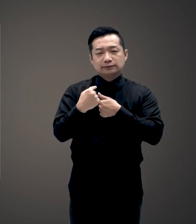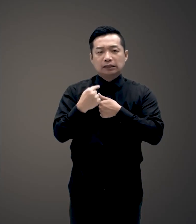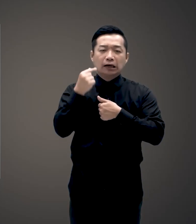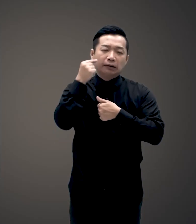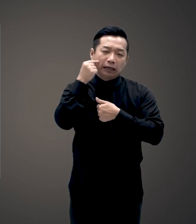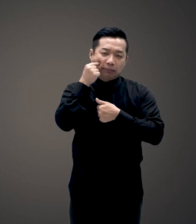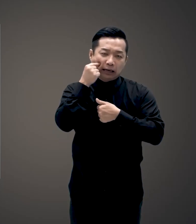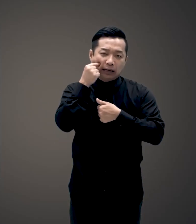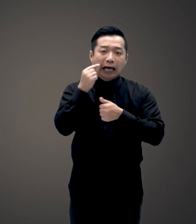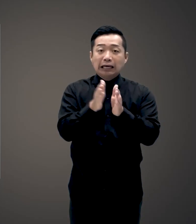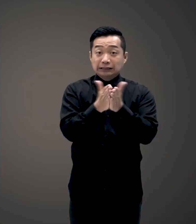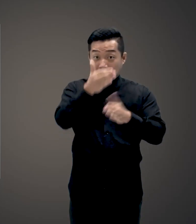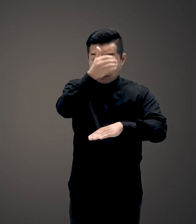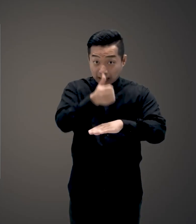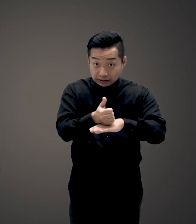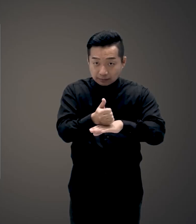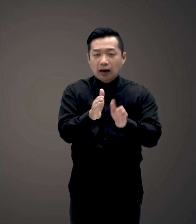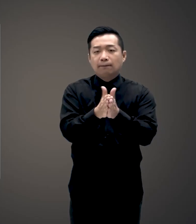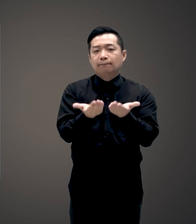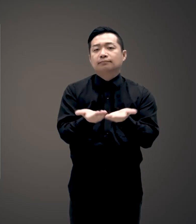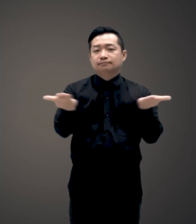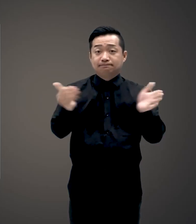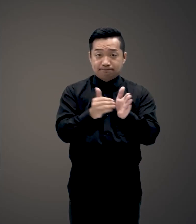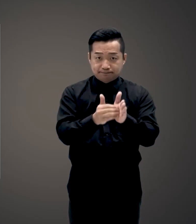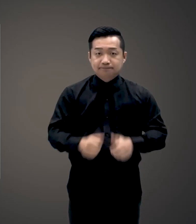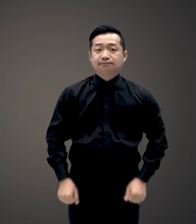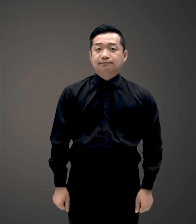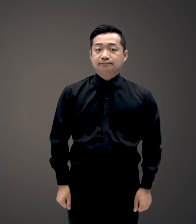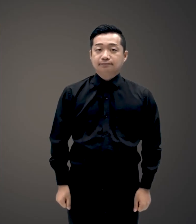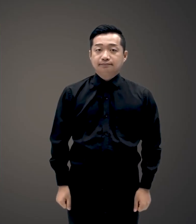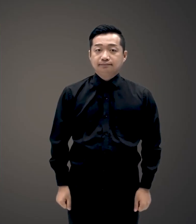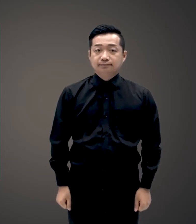저지당하고 아이네이스가 마침내 세상의 빛을 보았다.